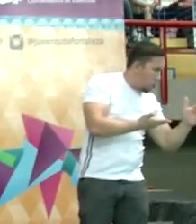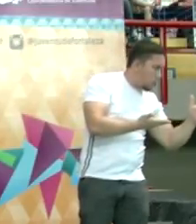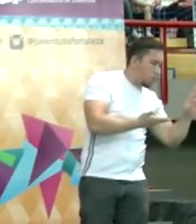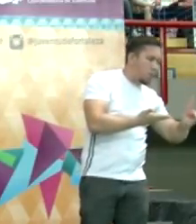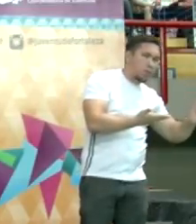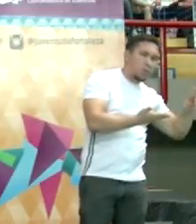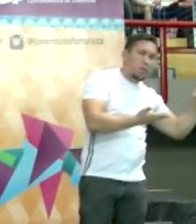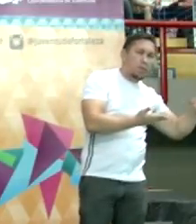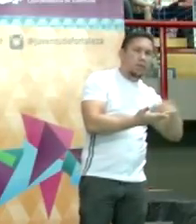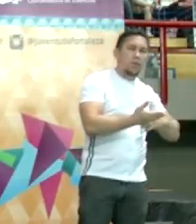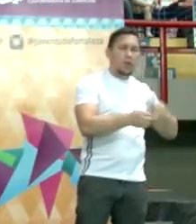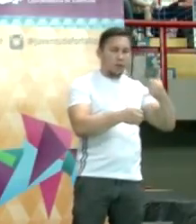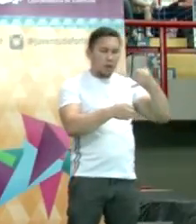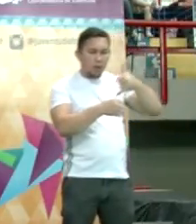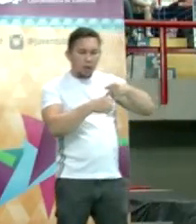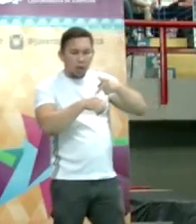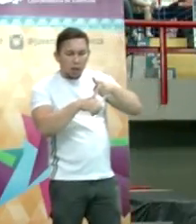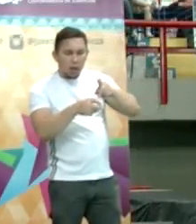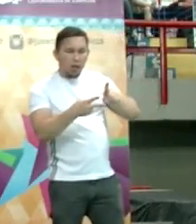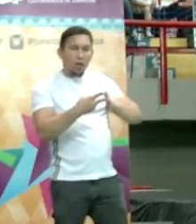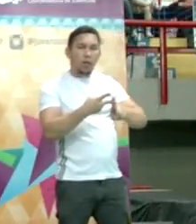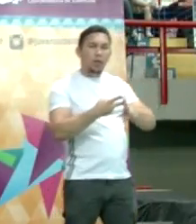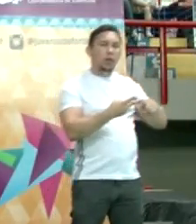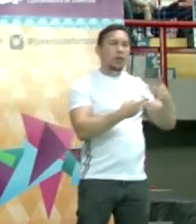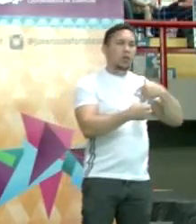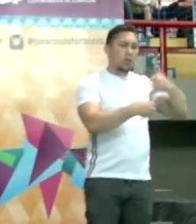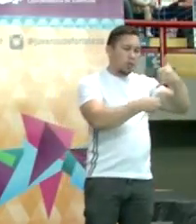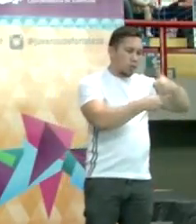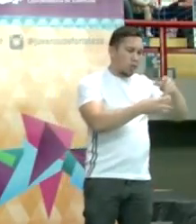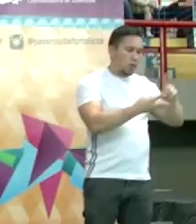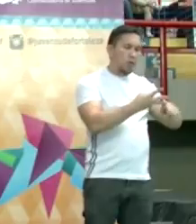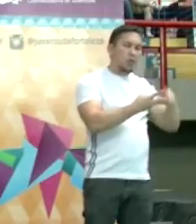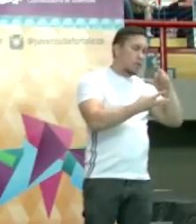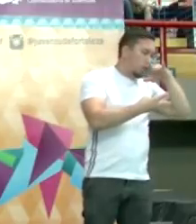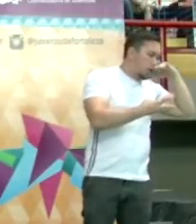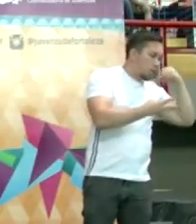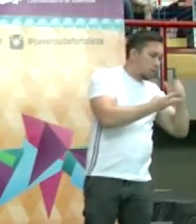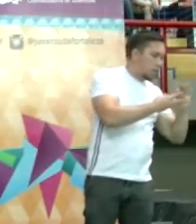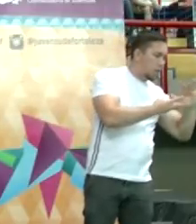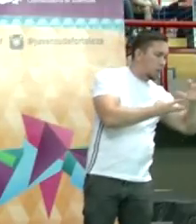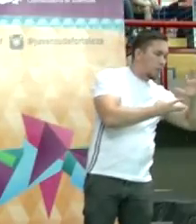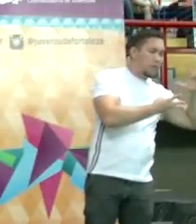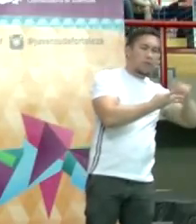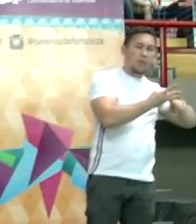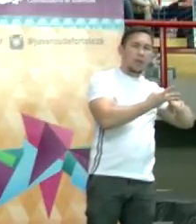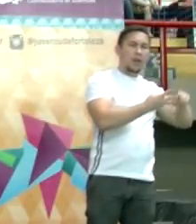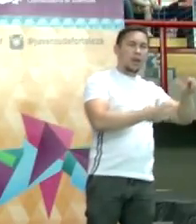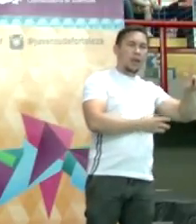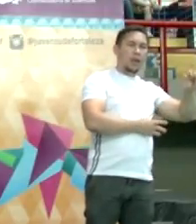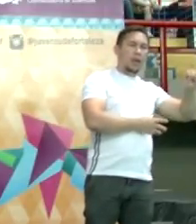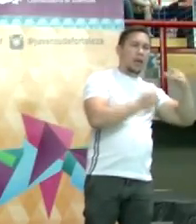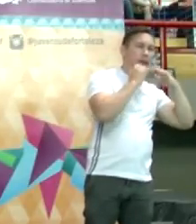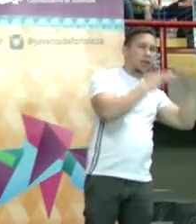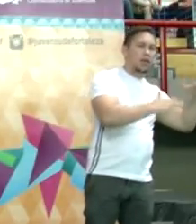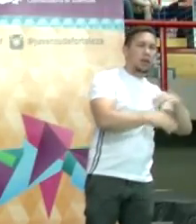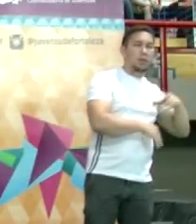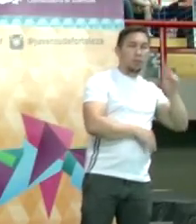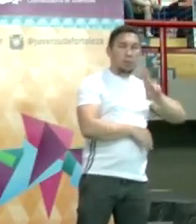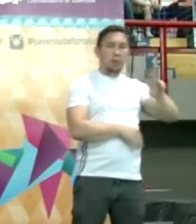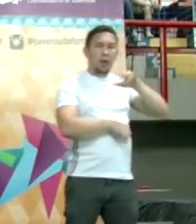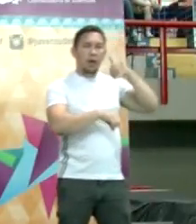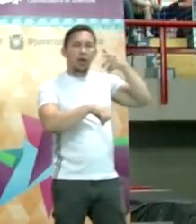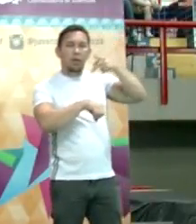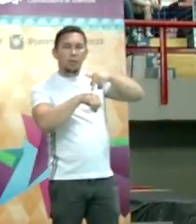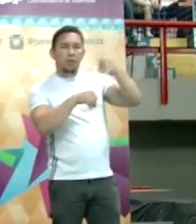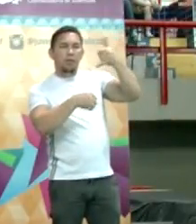petróleo, que é gasolina, óleo diesel, querosene, gás natural, para poder usar os produtos do